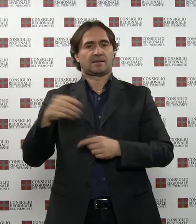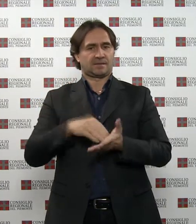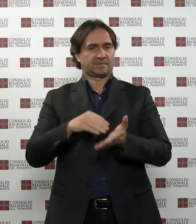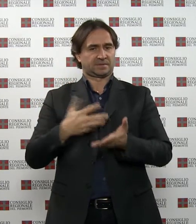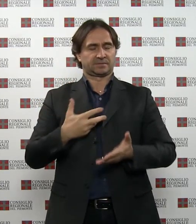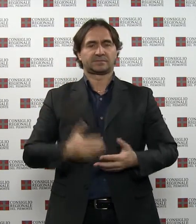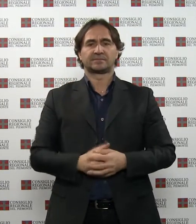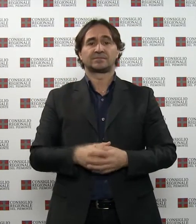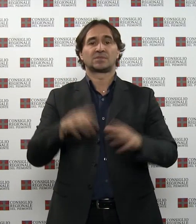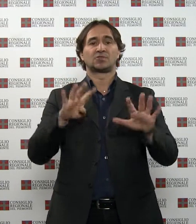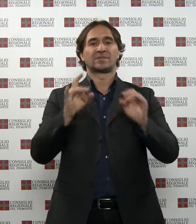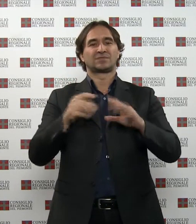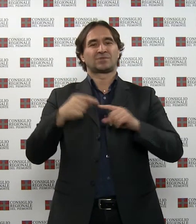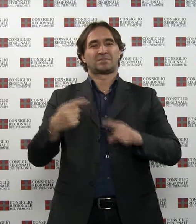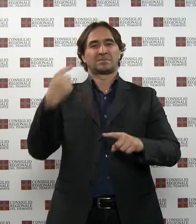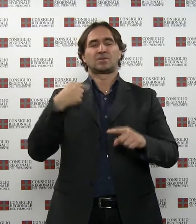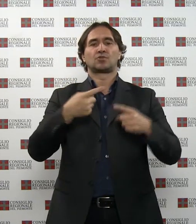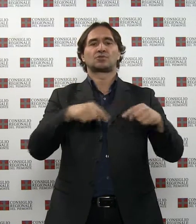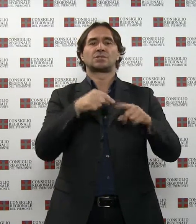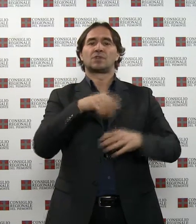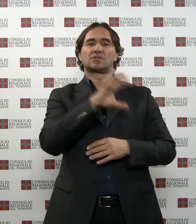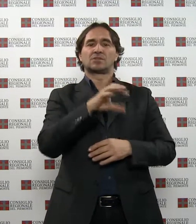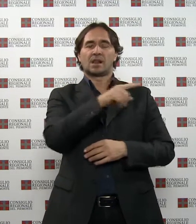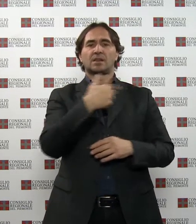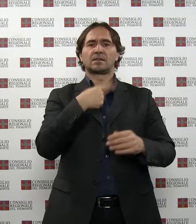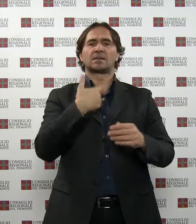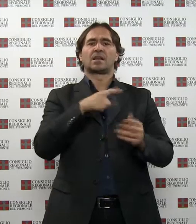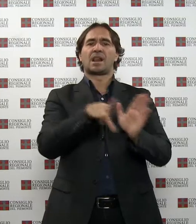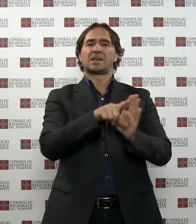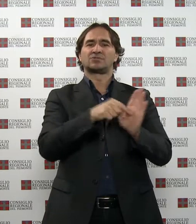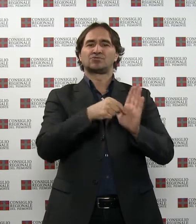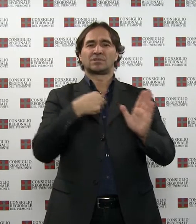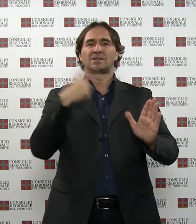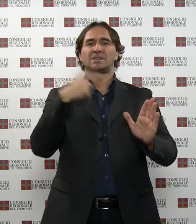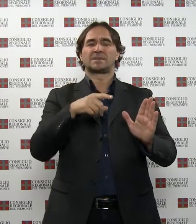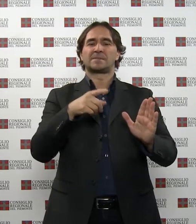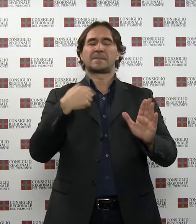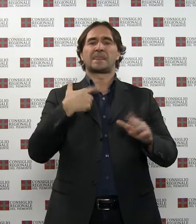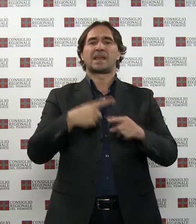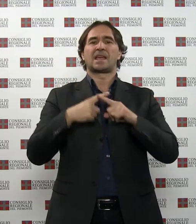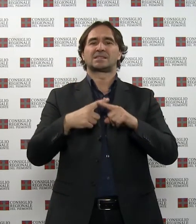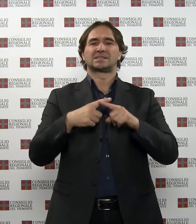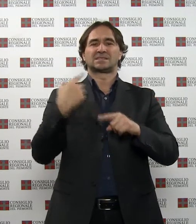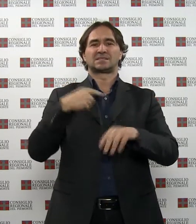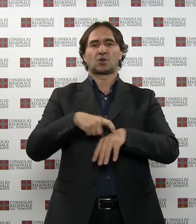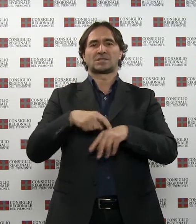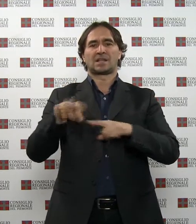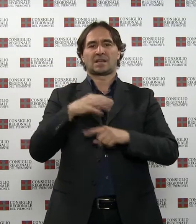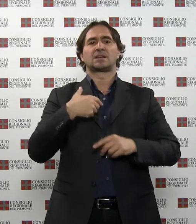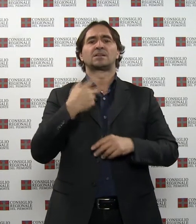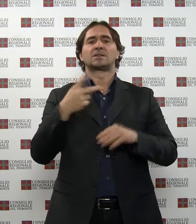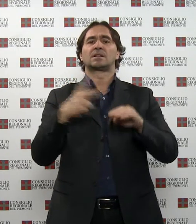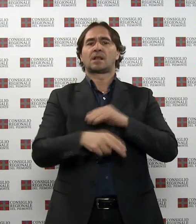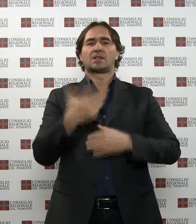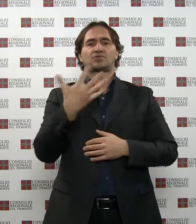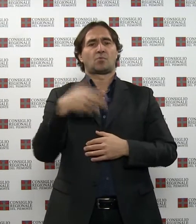Il 9 dicembre il Consiglio regionale ha approvato la legge che riduce per 5 anni i vitalizi degli ex consiglieri di un importo variabile tra